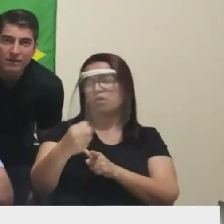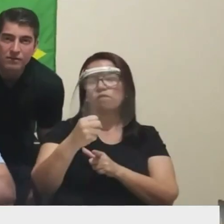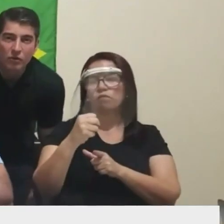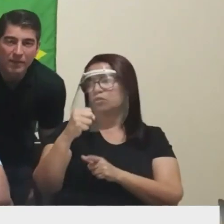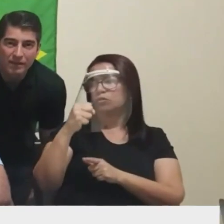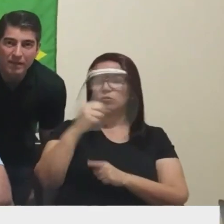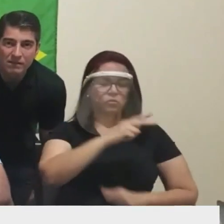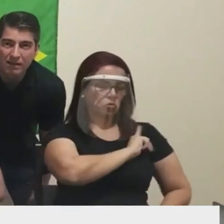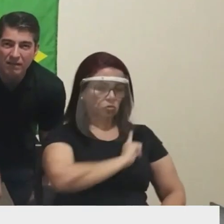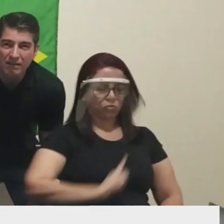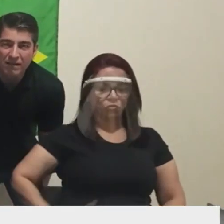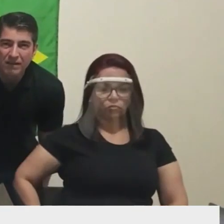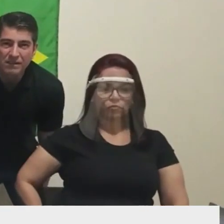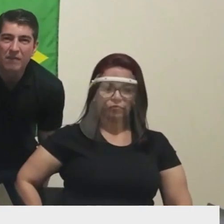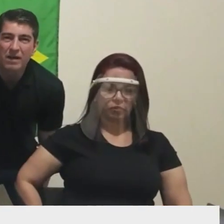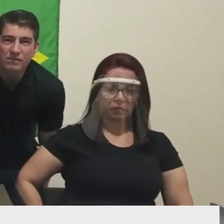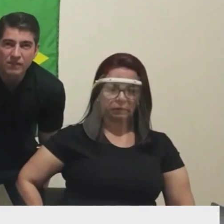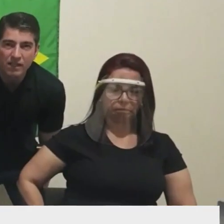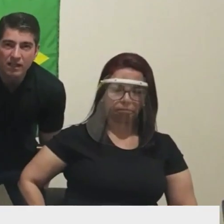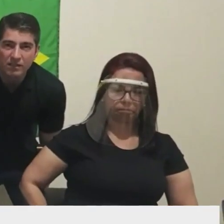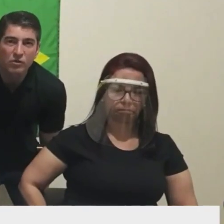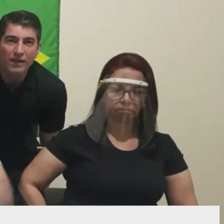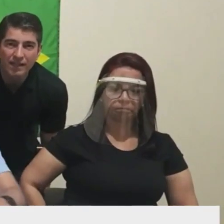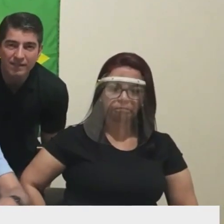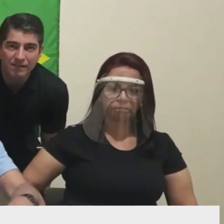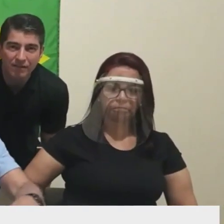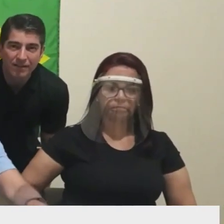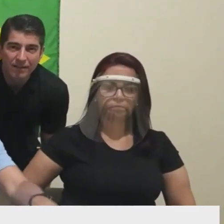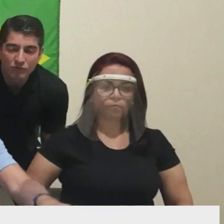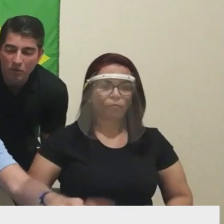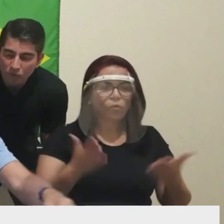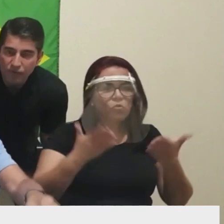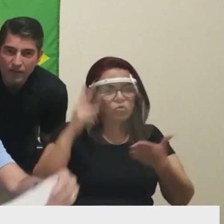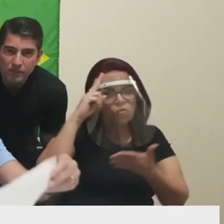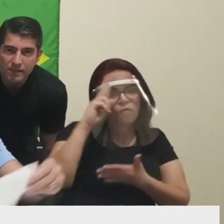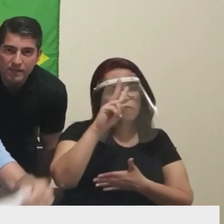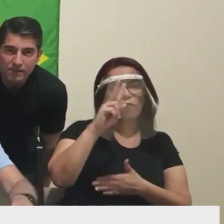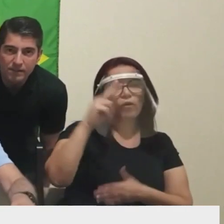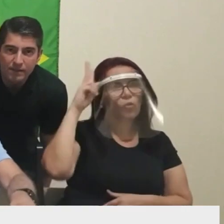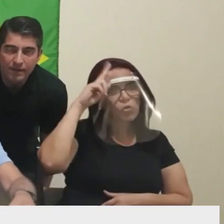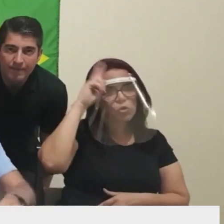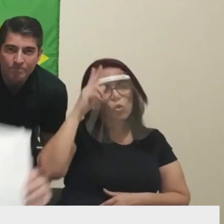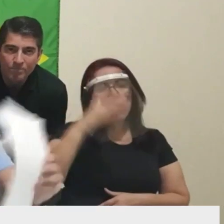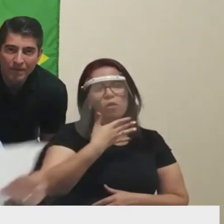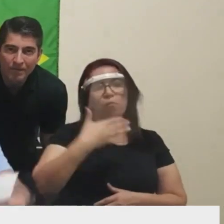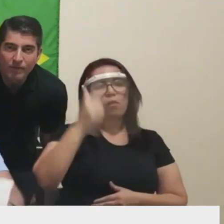ministros de competência jamais vista na história da nação. Estou muito feliz, presidente,